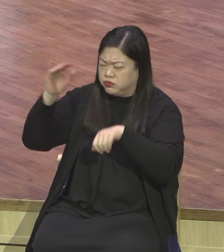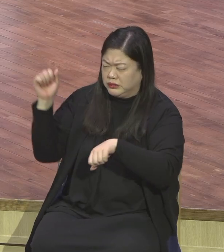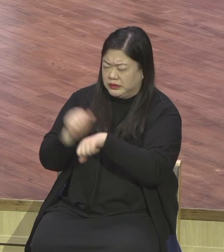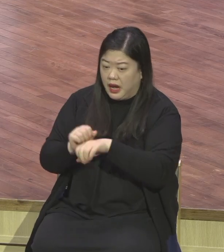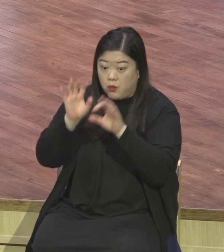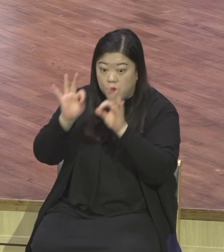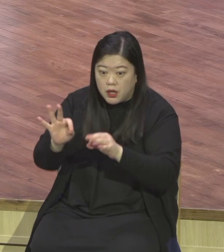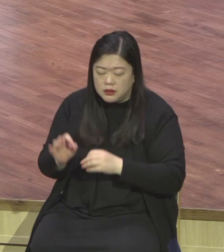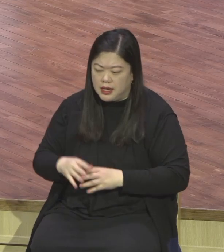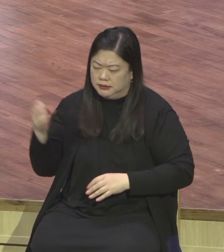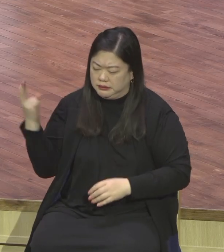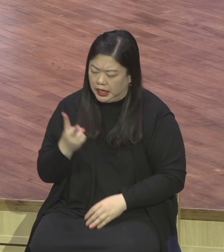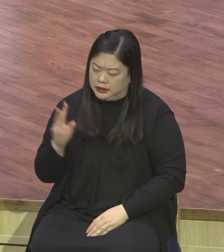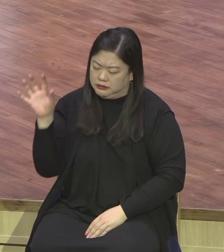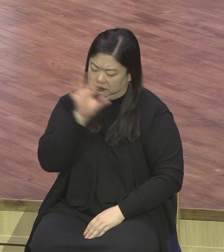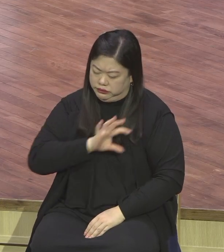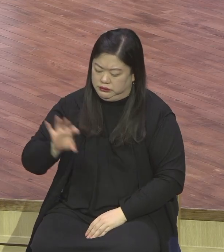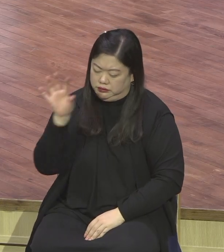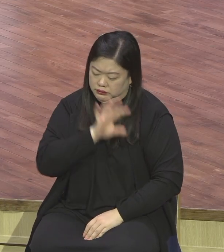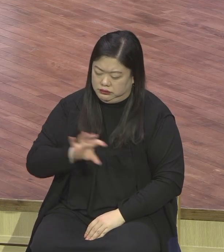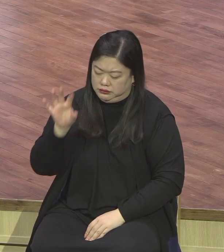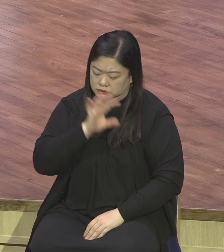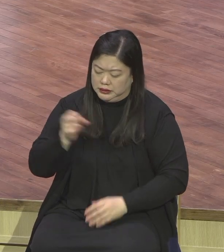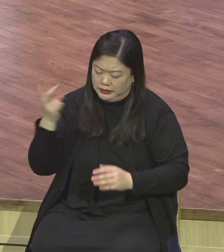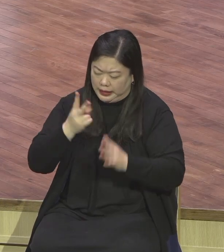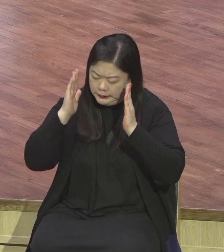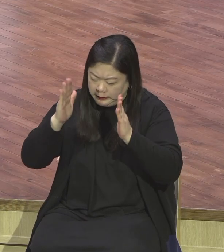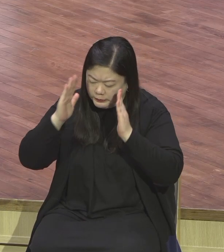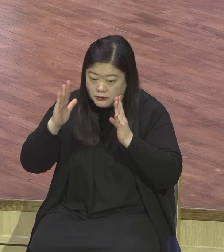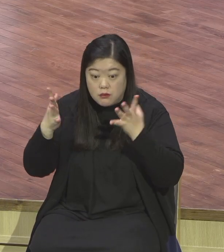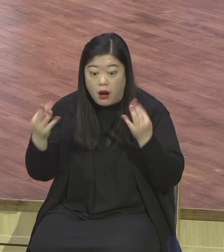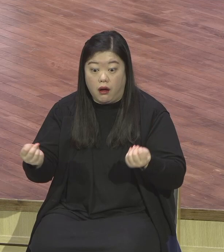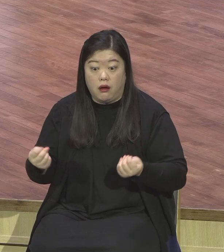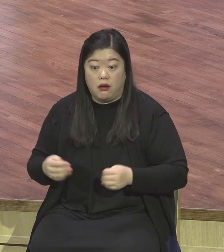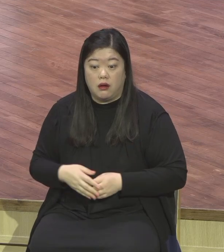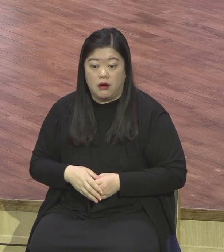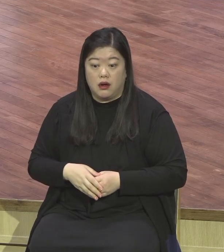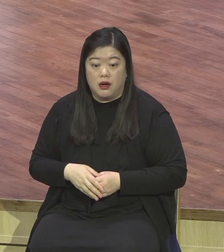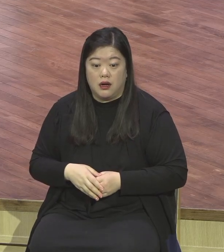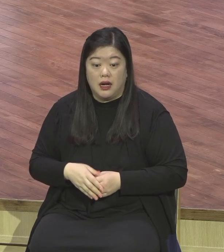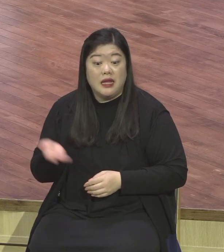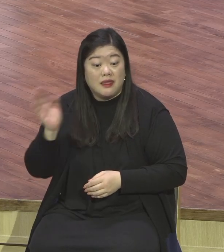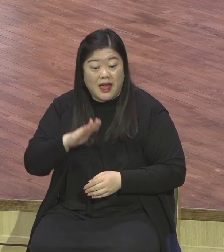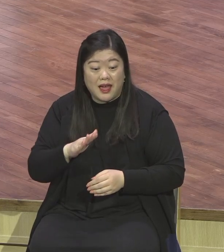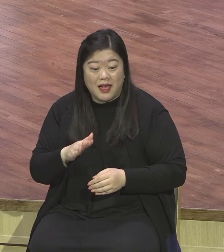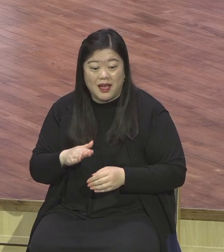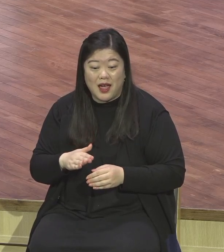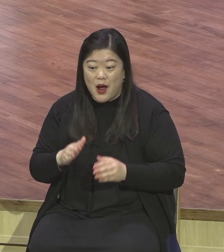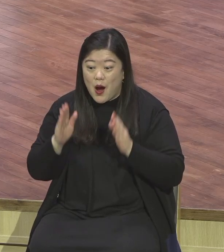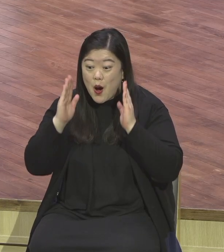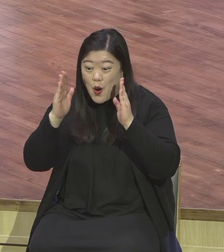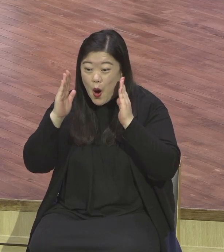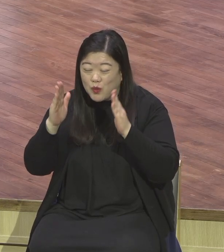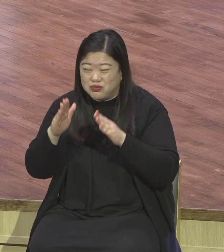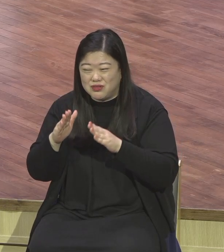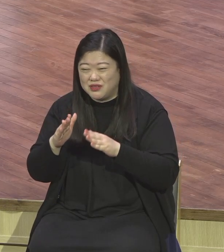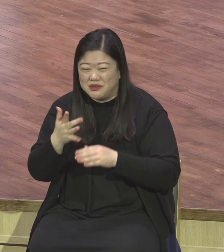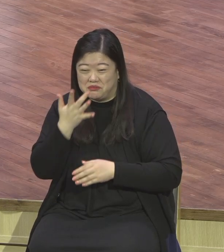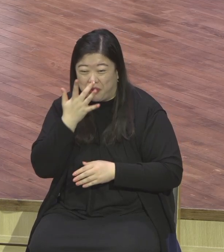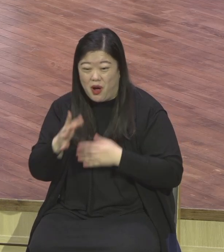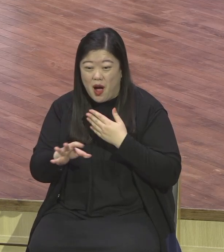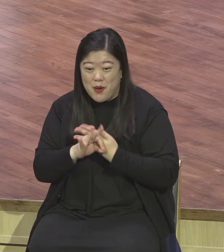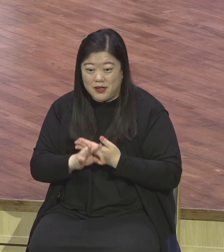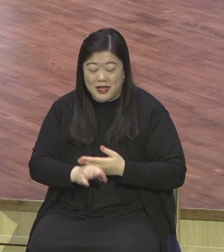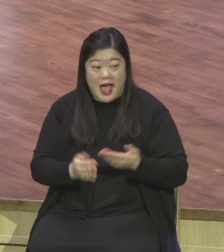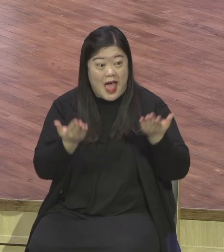것을 부지런히 복습하지요 공부 못하는 아이들은 끝이요 집에 가도 가방 턱 던지고 컴퓨터 장난이 나고 끝나는 거요